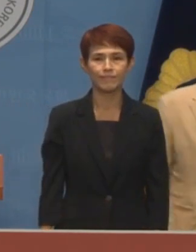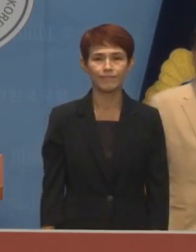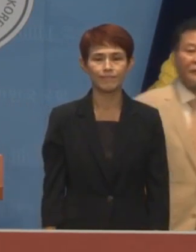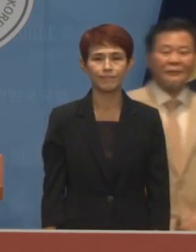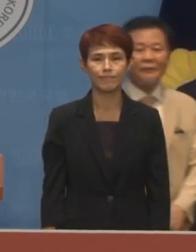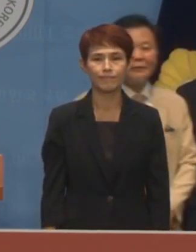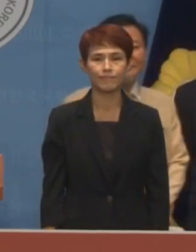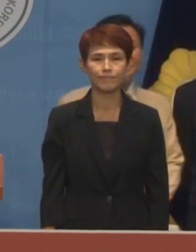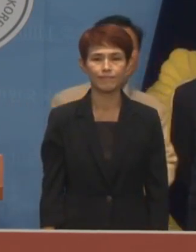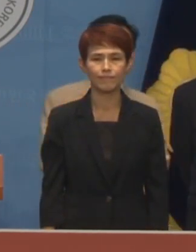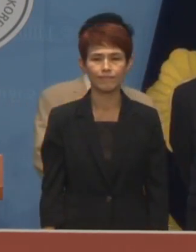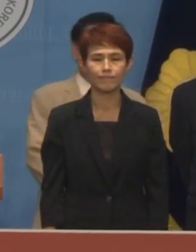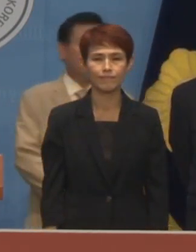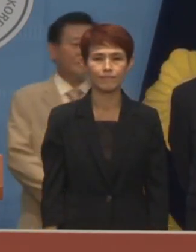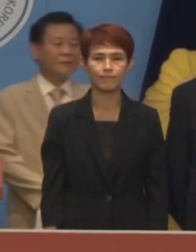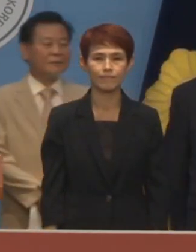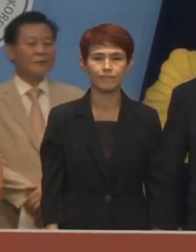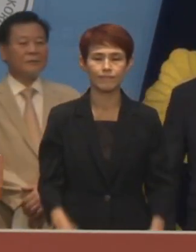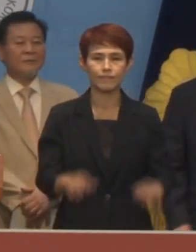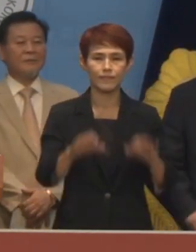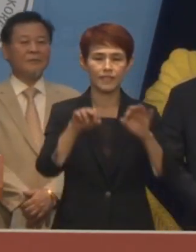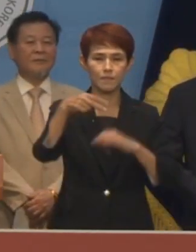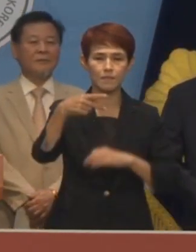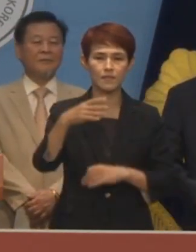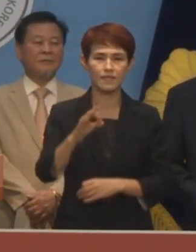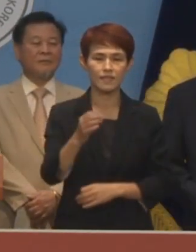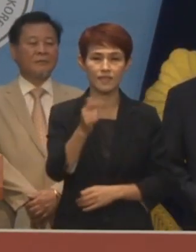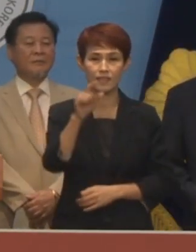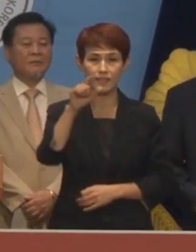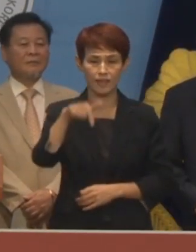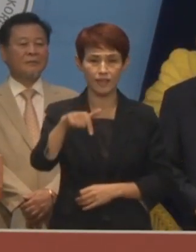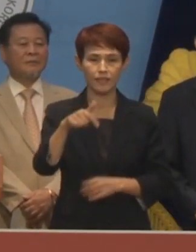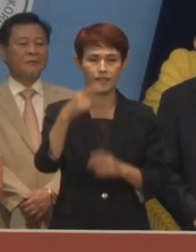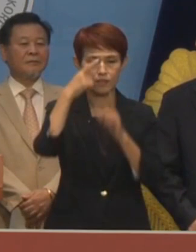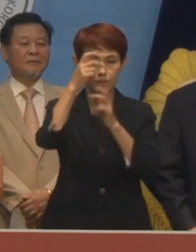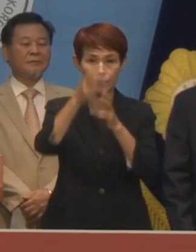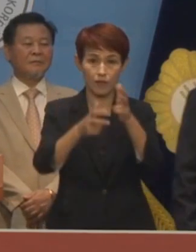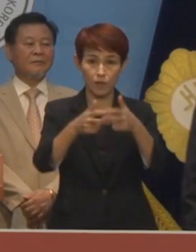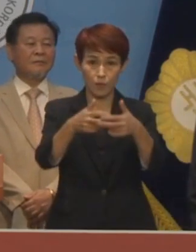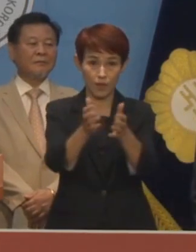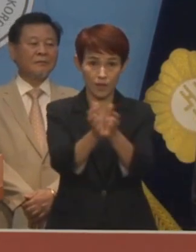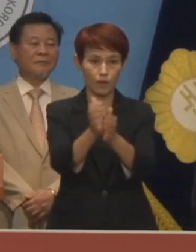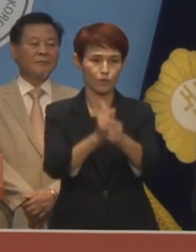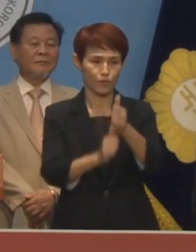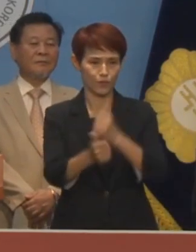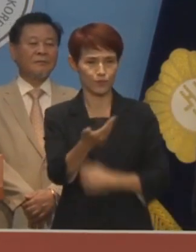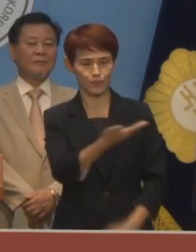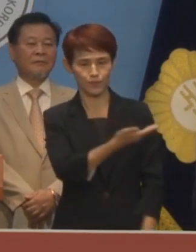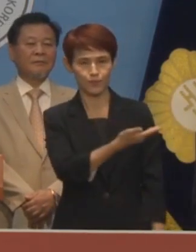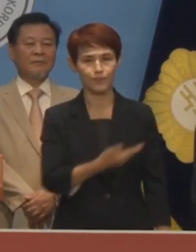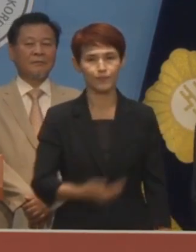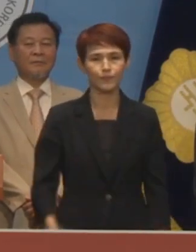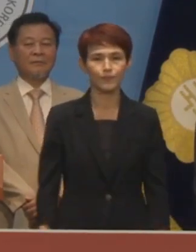예, 다음으로 희산 김승학 기념사업회 후손 김병기 선생님이십니다.